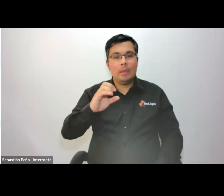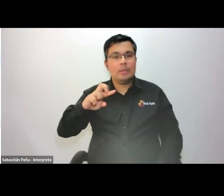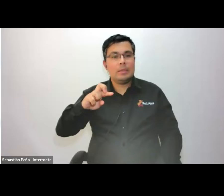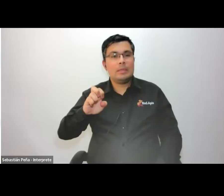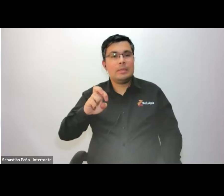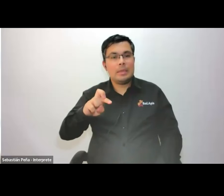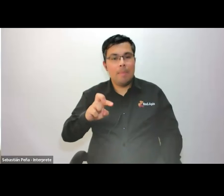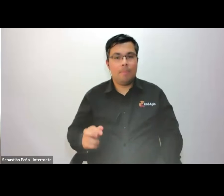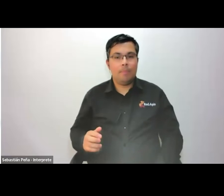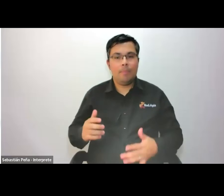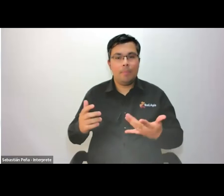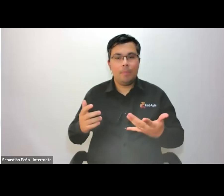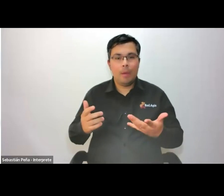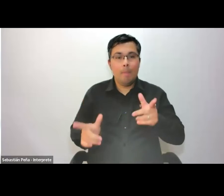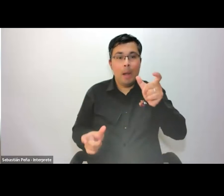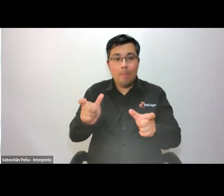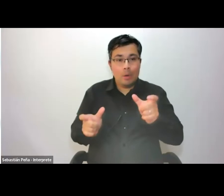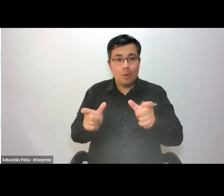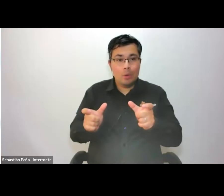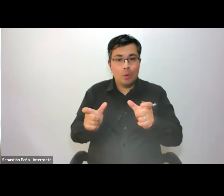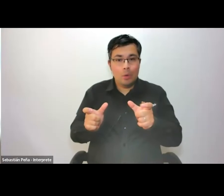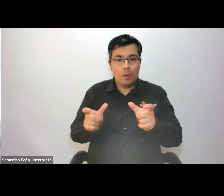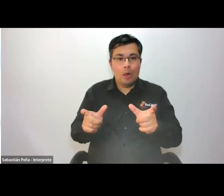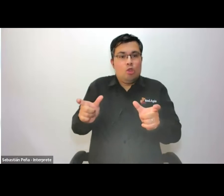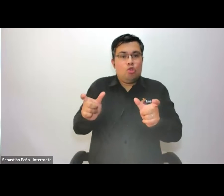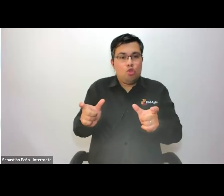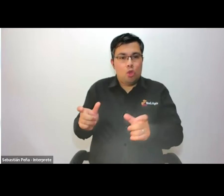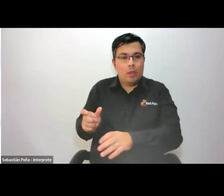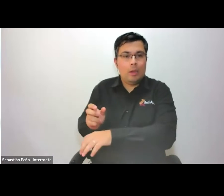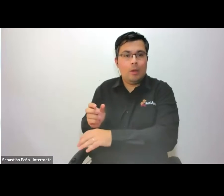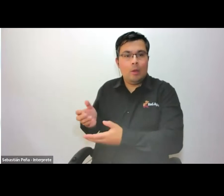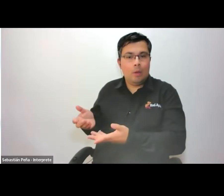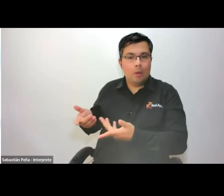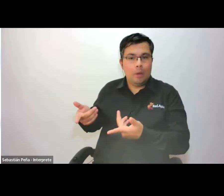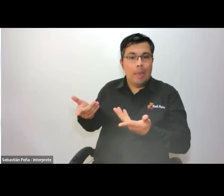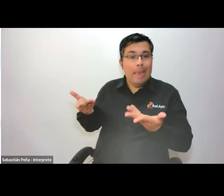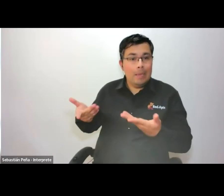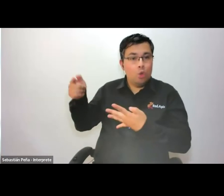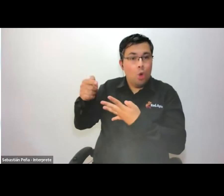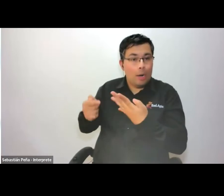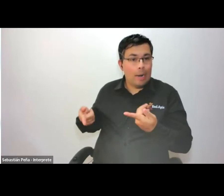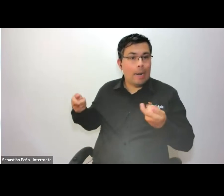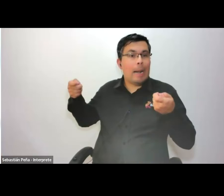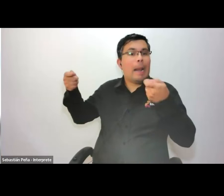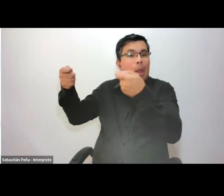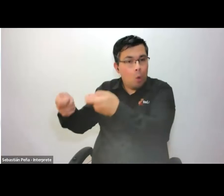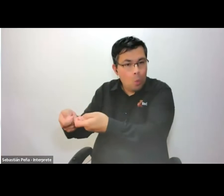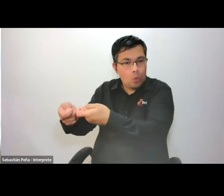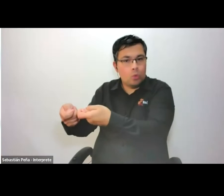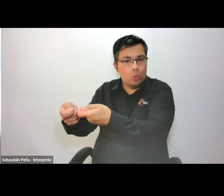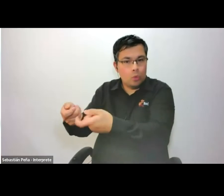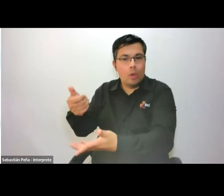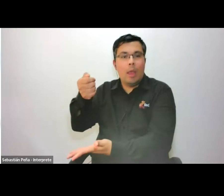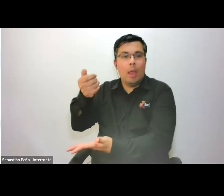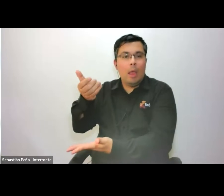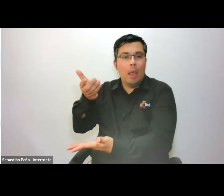financie esos apoyos extraordinarios cuando sea necesario. Pero hay muchos apoyos que son dados